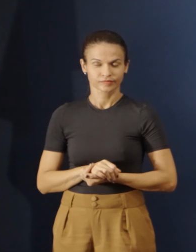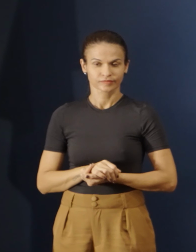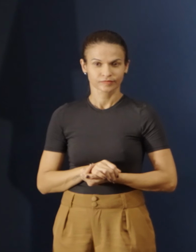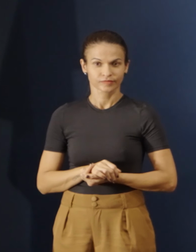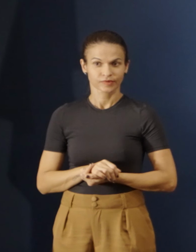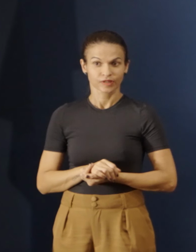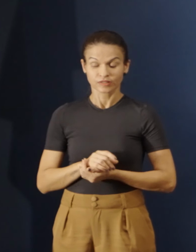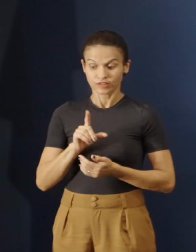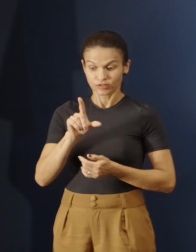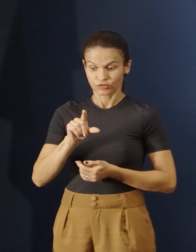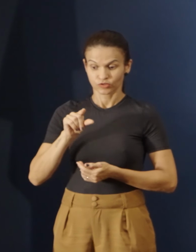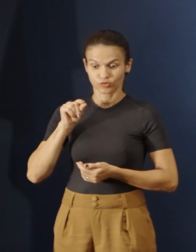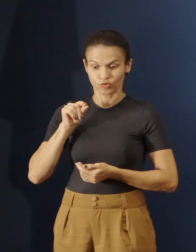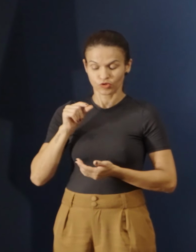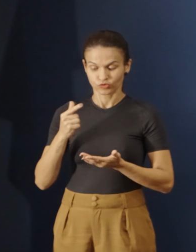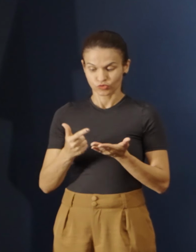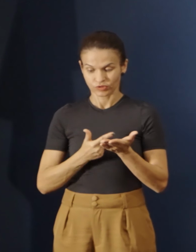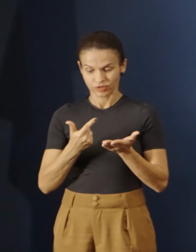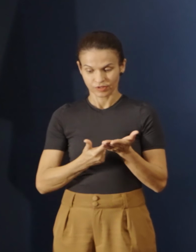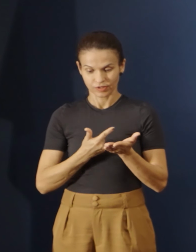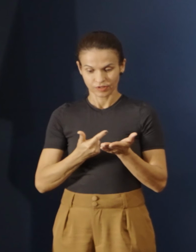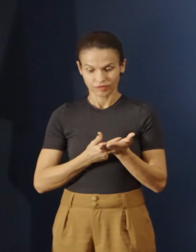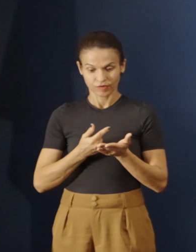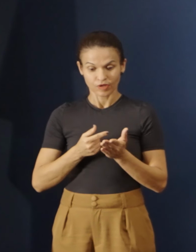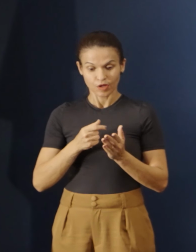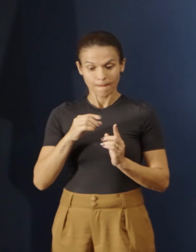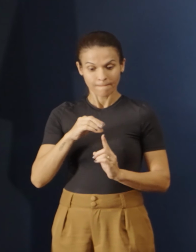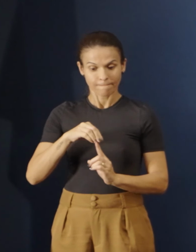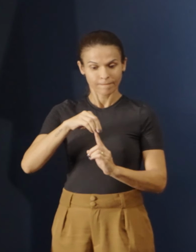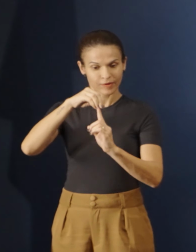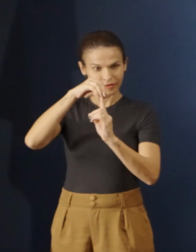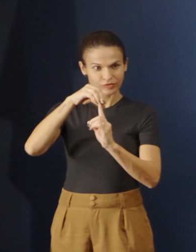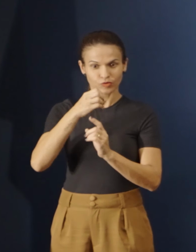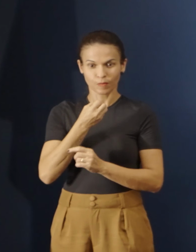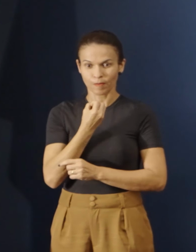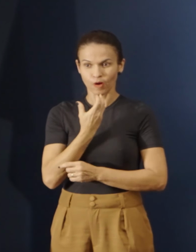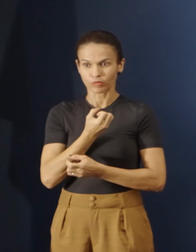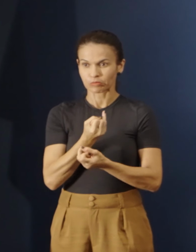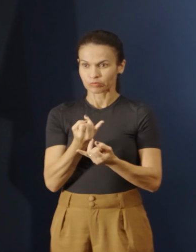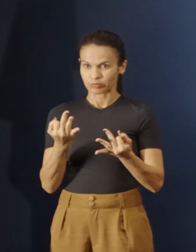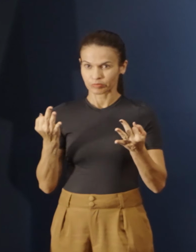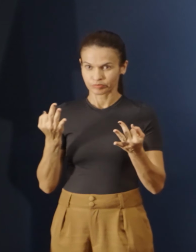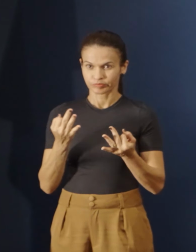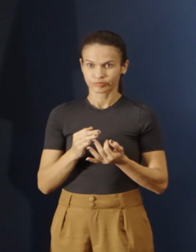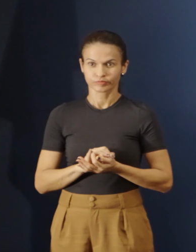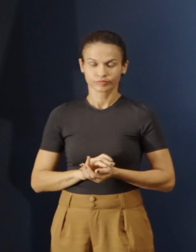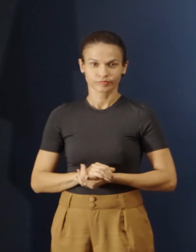nessa escolha dos livros e priorizar essas coisas boas que vão sair.